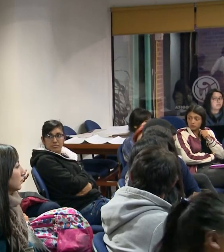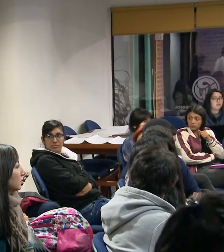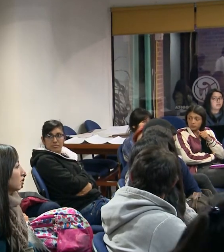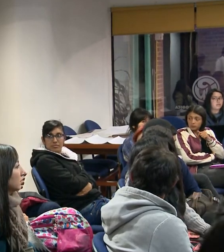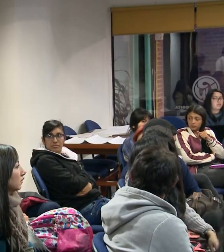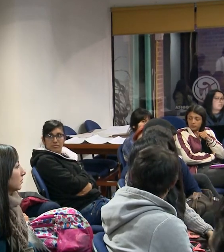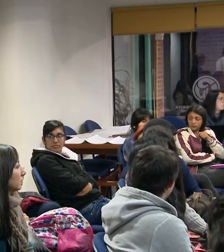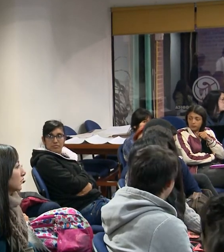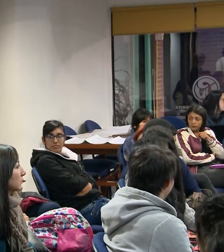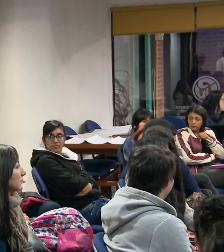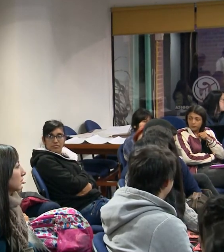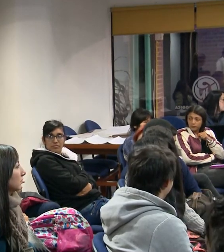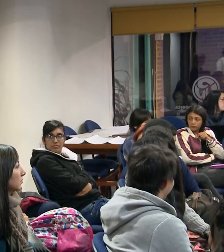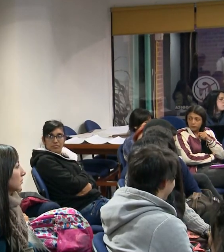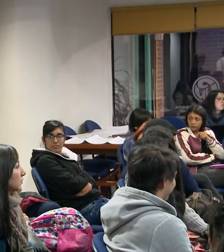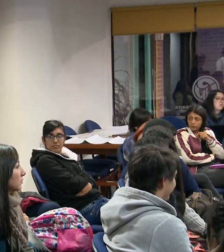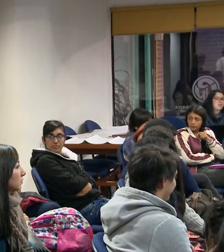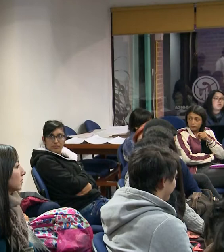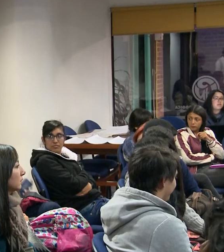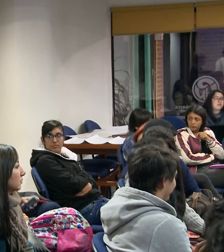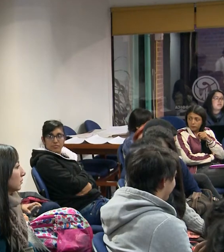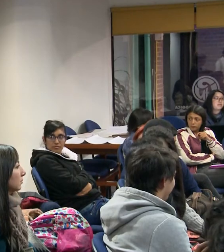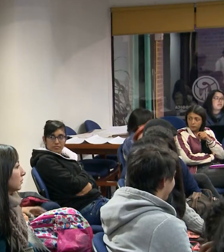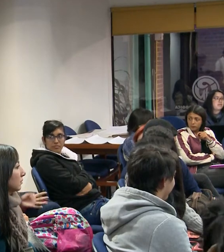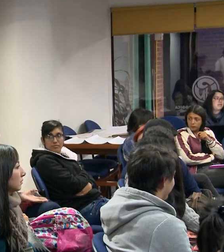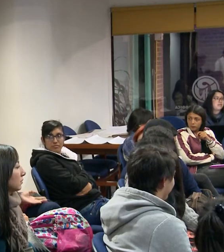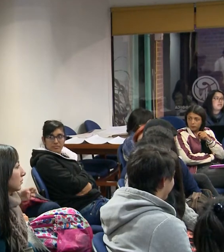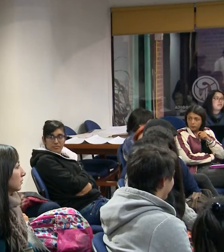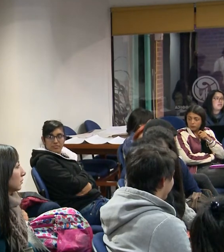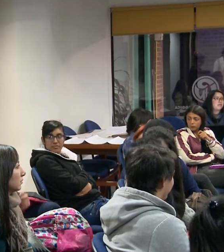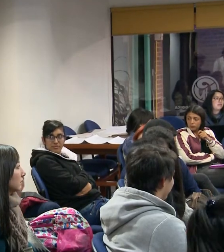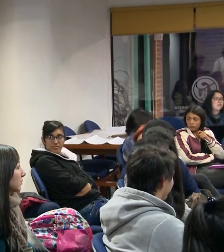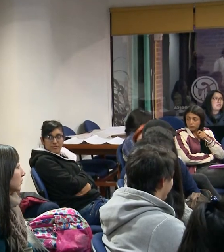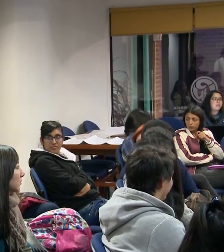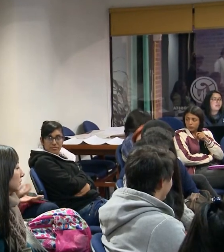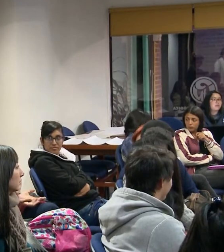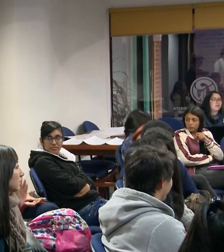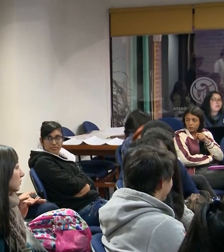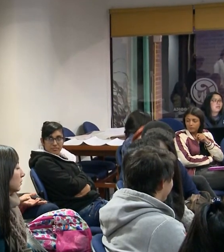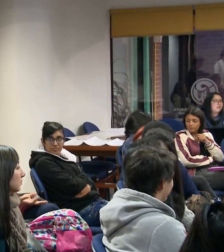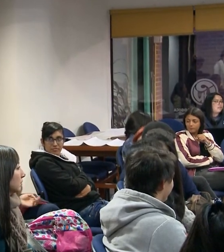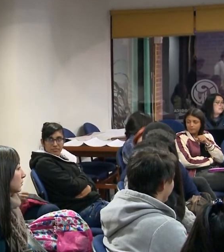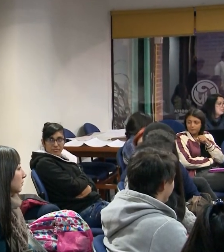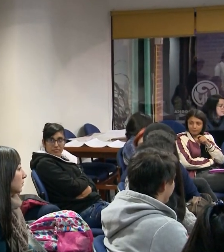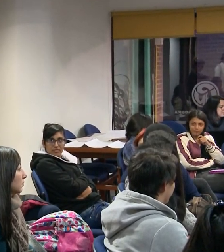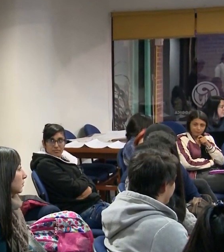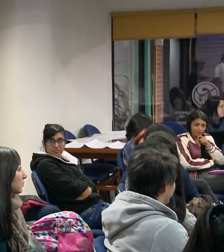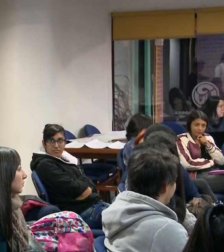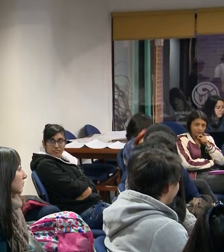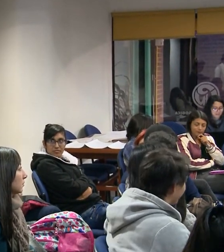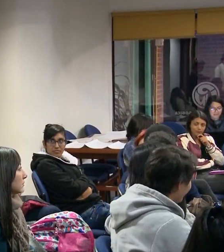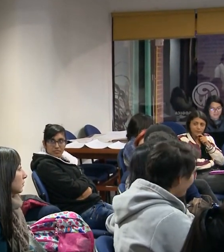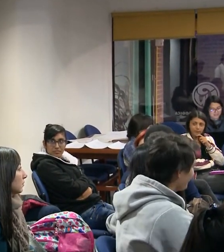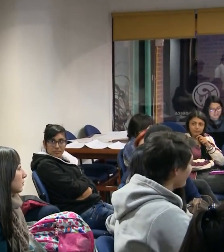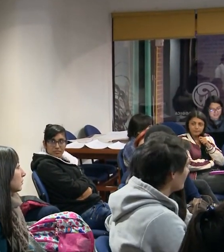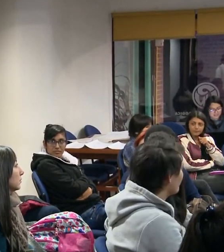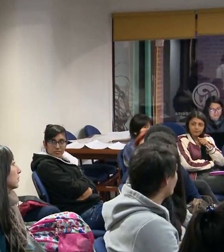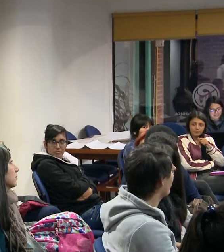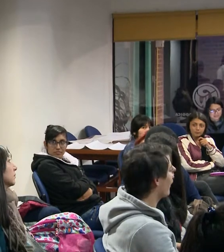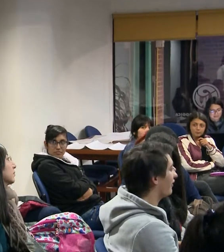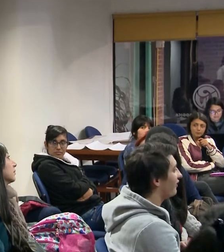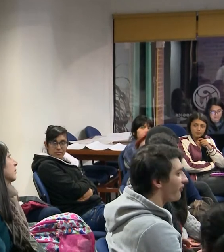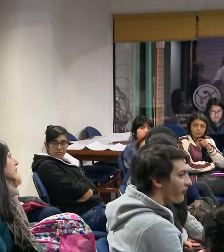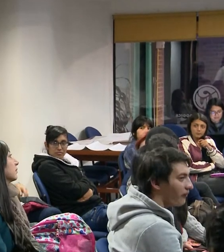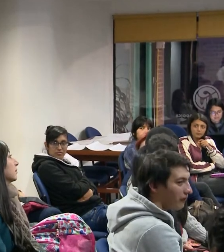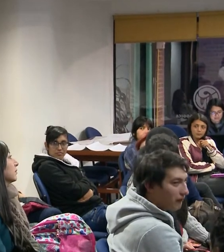porque veo que utilizaron lenguajes artísticos dentro de su intervención. Entonces, haría dos preguntas. La primera, y creo